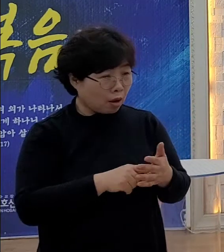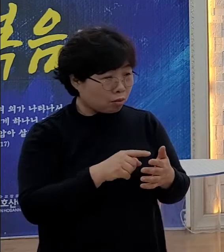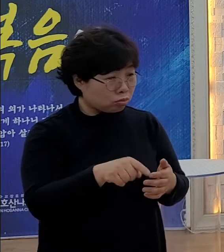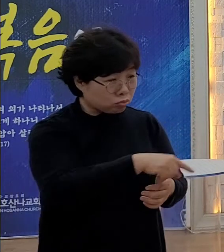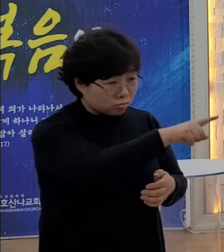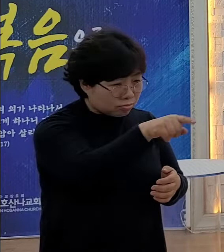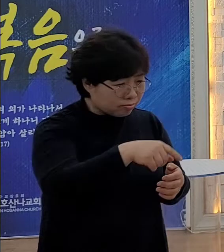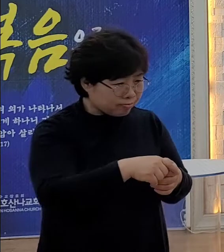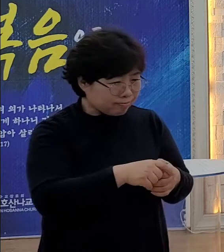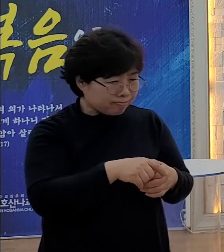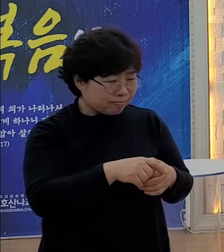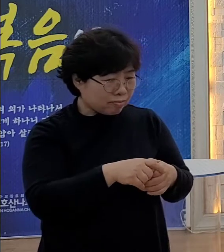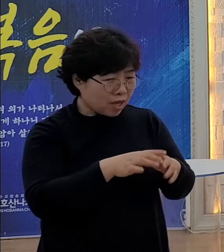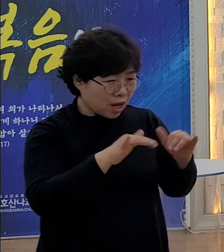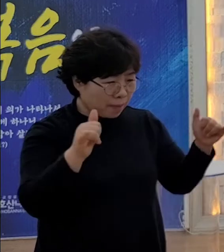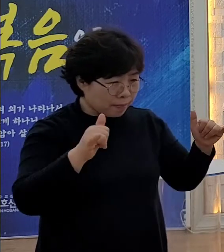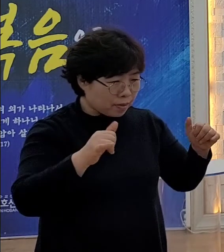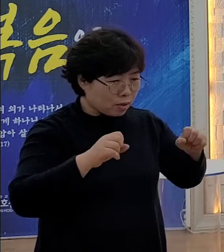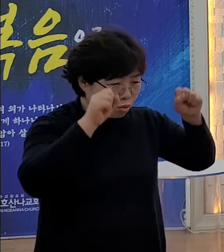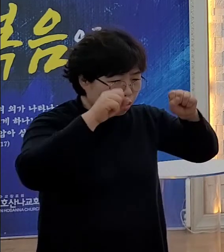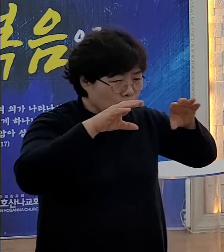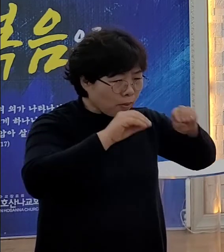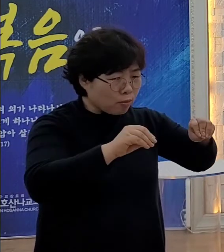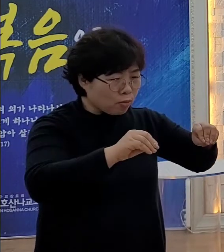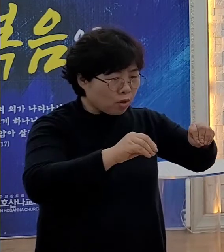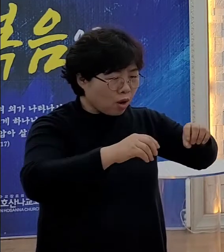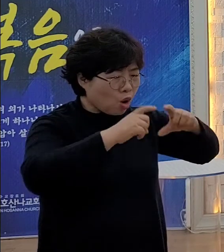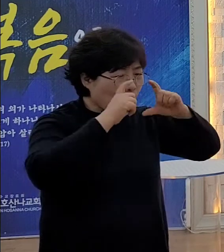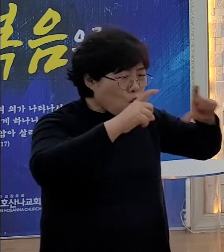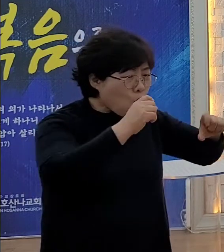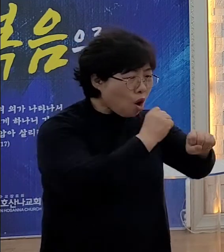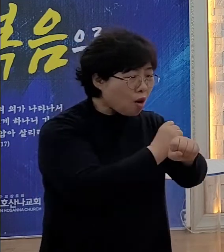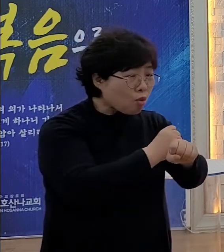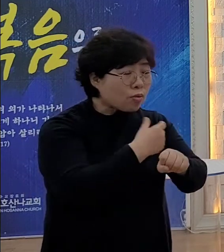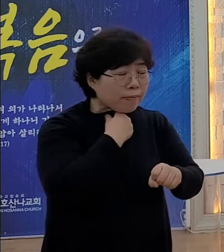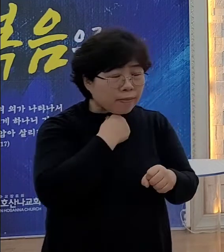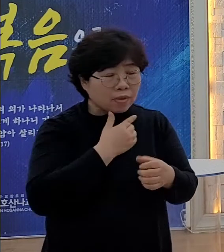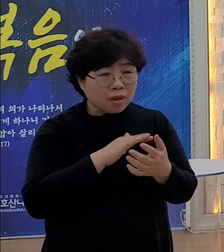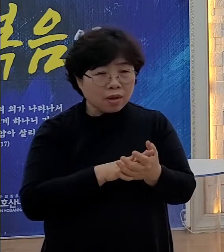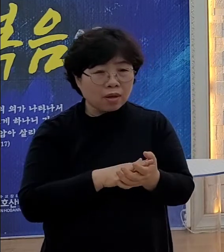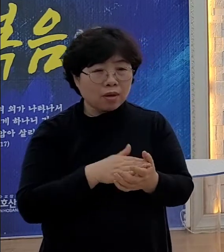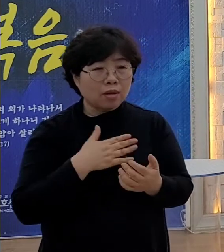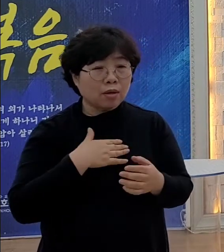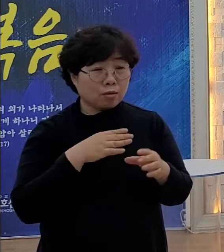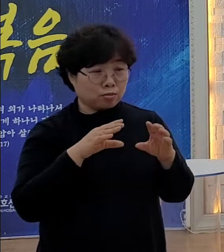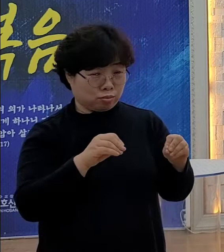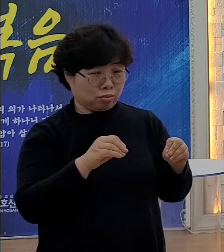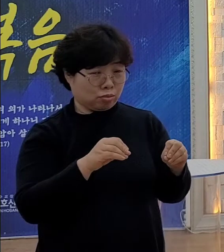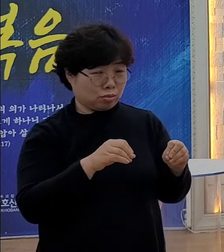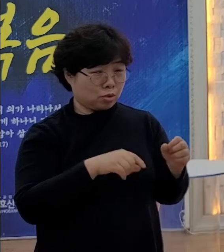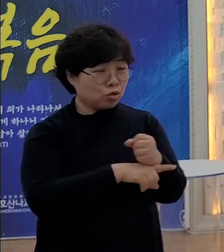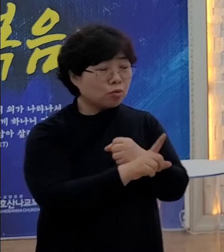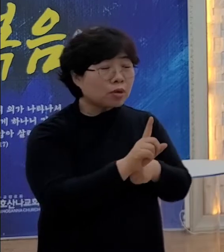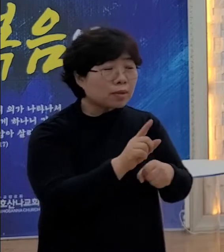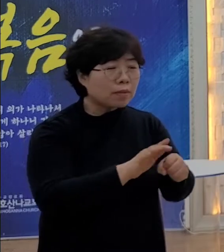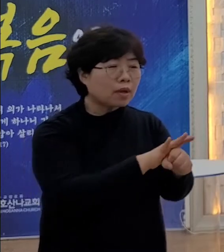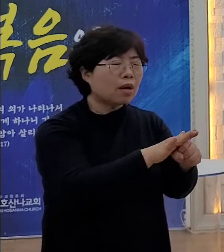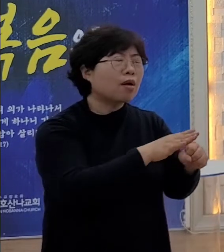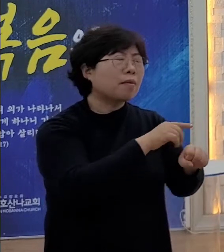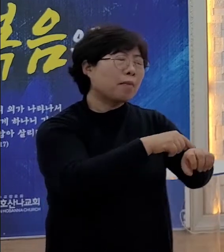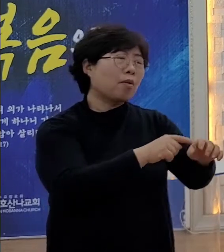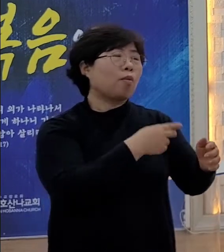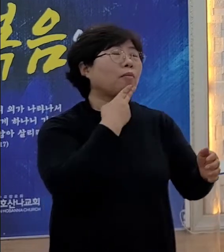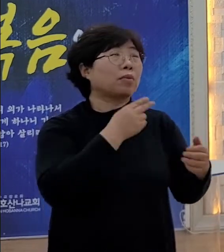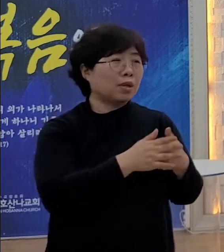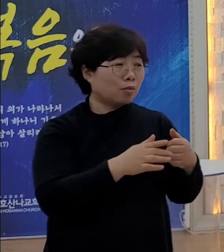사람 취급받으면서 오해받으면서 그렇게까지 그 사람들을 별로 안 사랑하는 거예요.